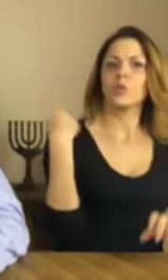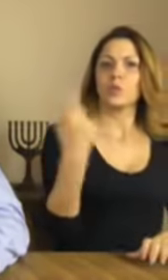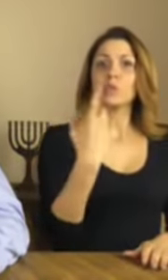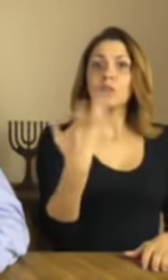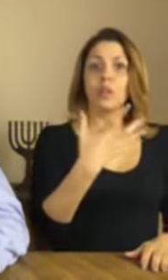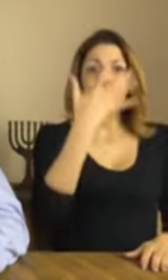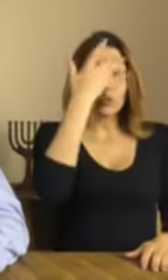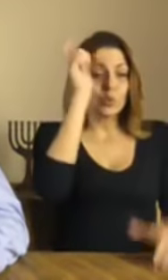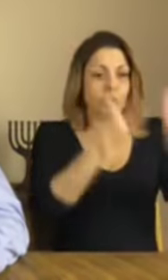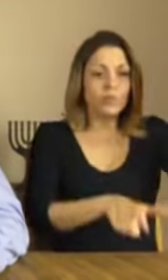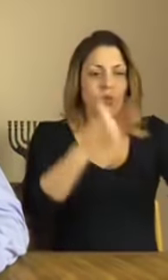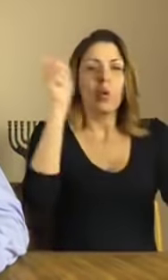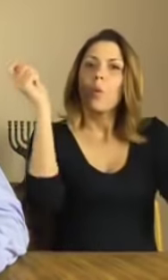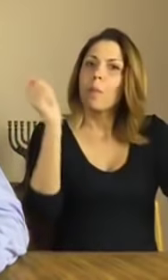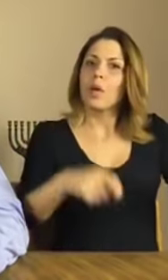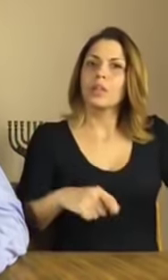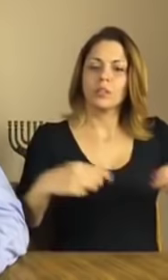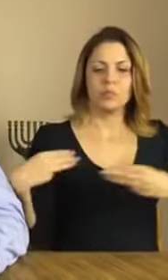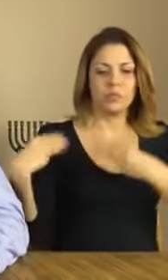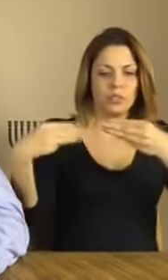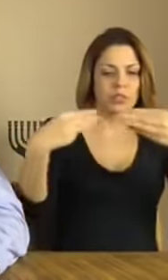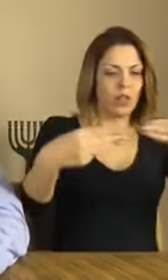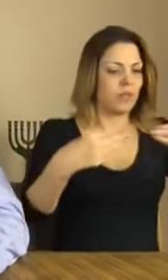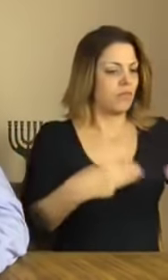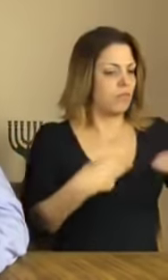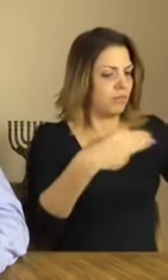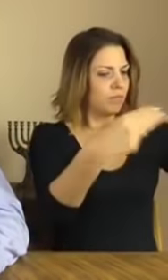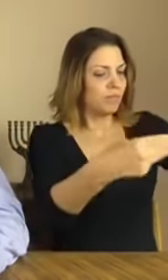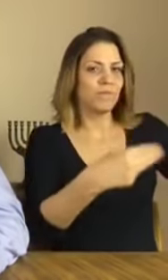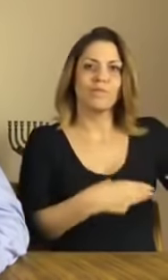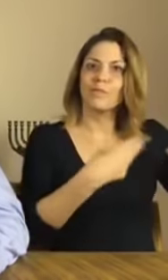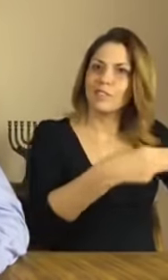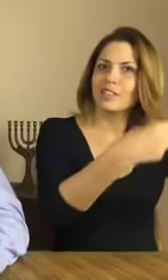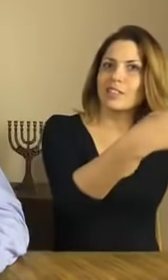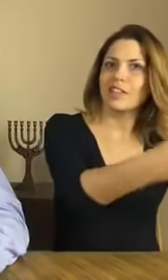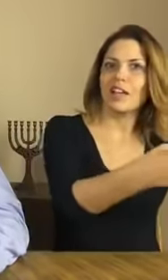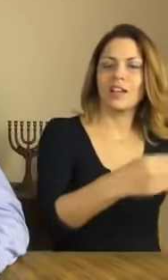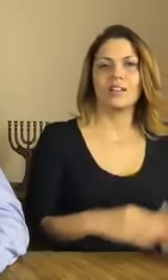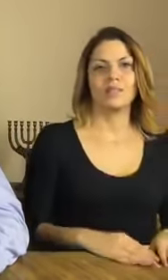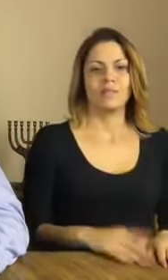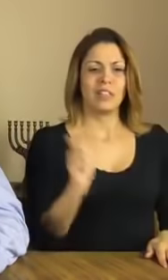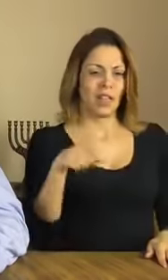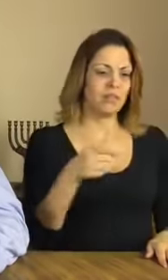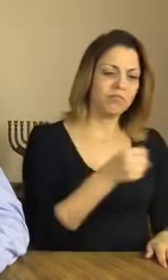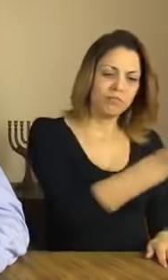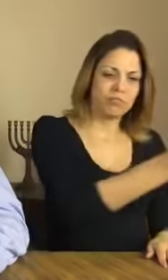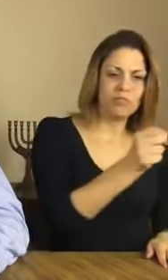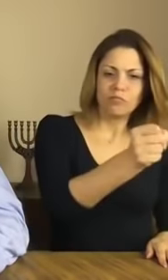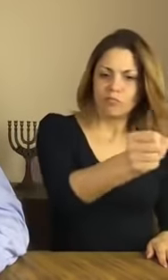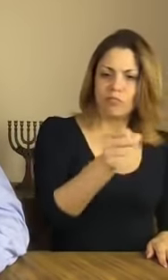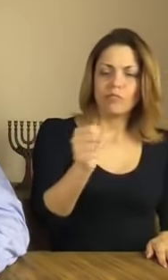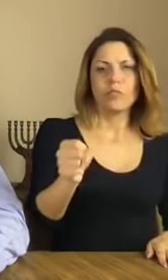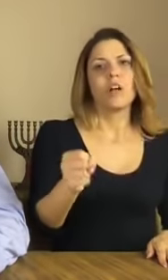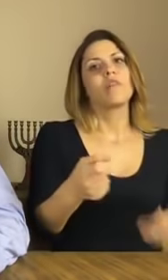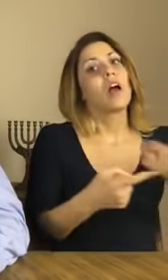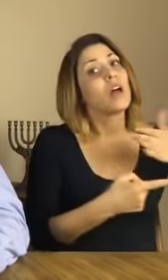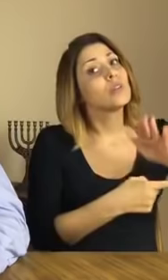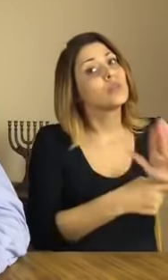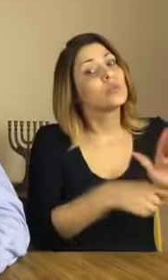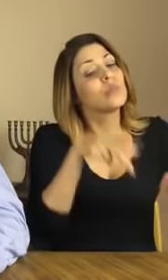nos ministérios de modo que eles possam atender a necessidades da população